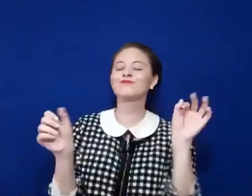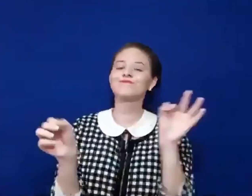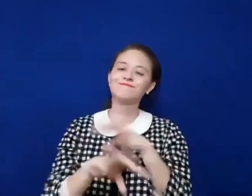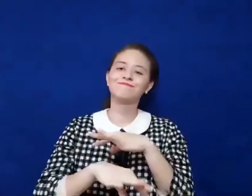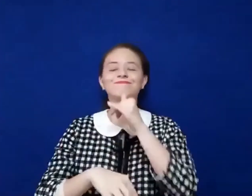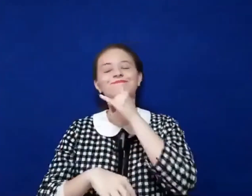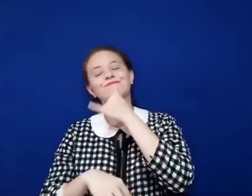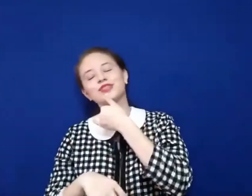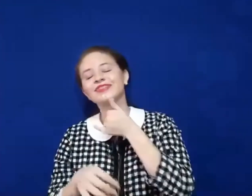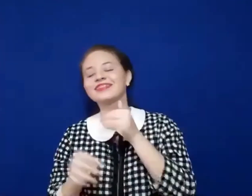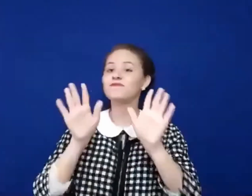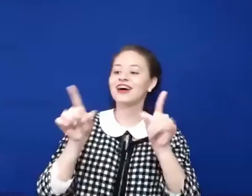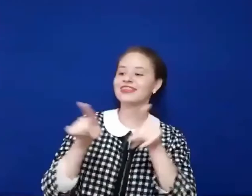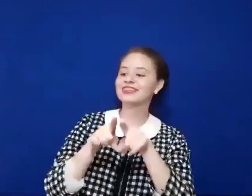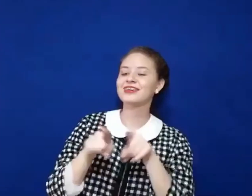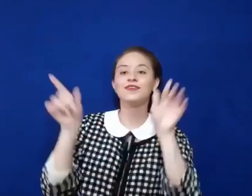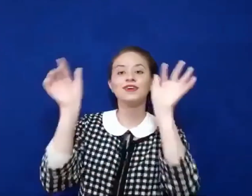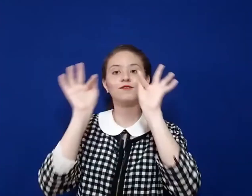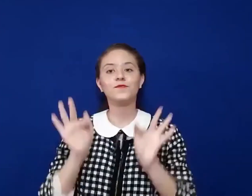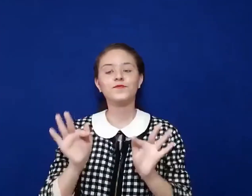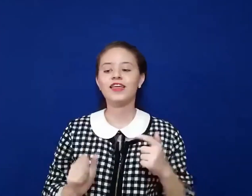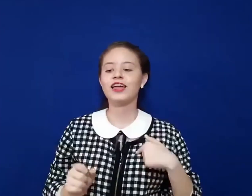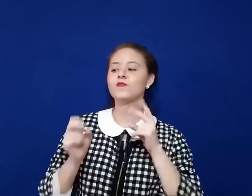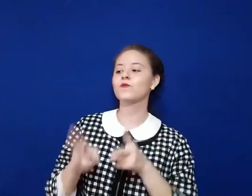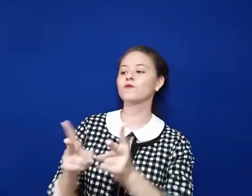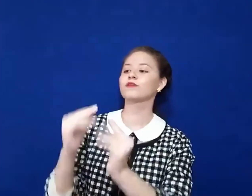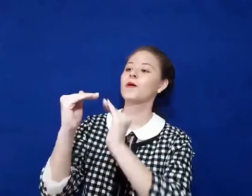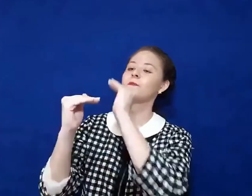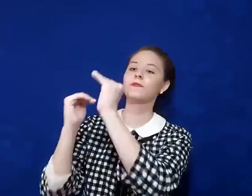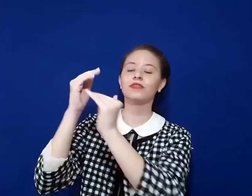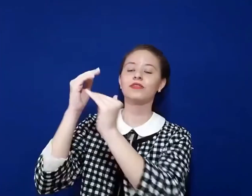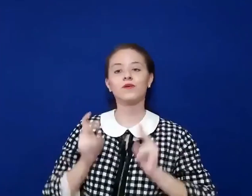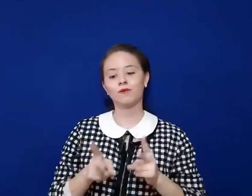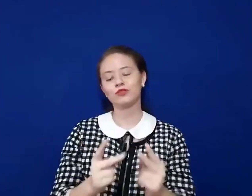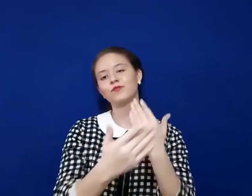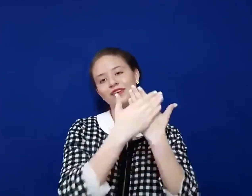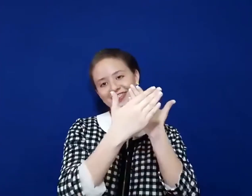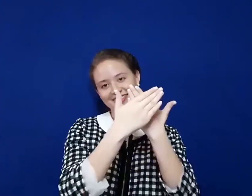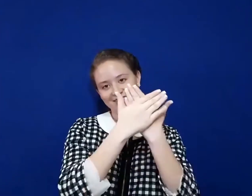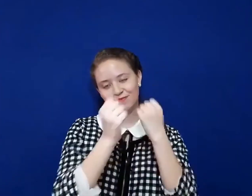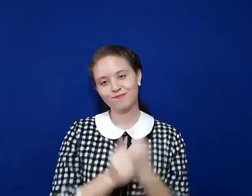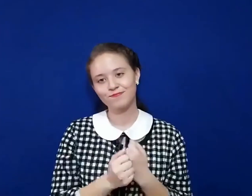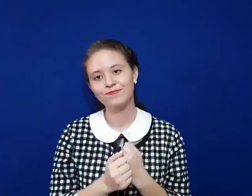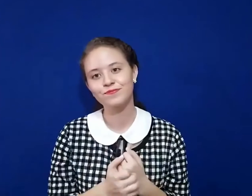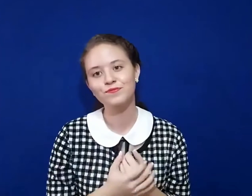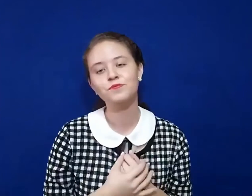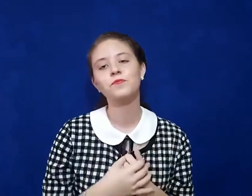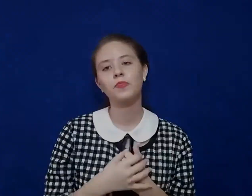Então, o curso agora está acabando, eu estou um pouco triste, mas também eu estou feliz. Eu vou continuar progredindo, eu vou continuar estudando. E